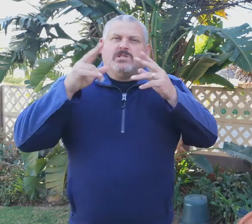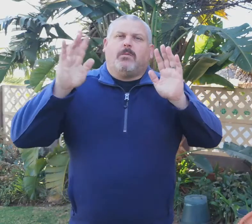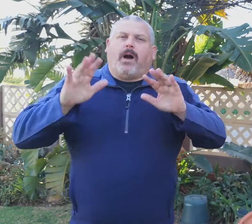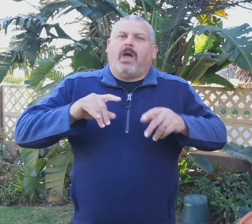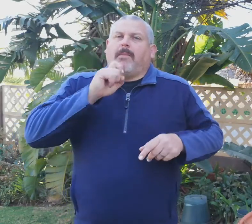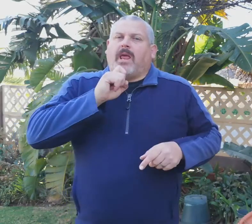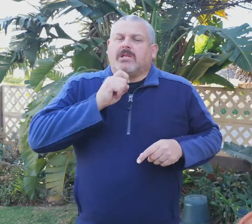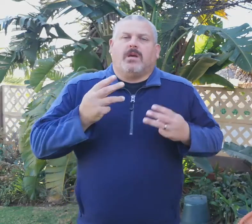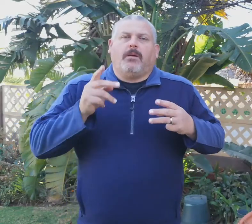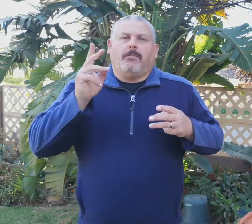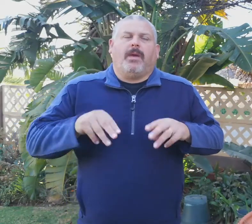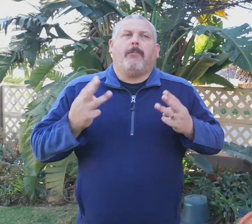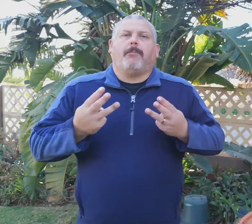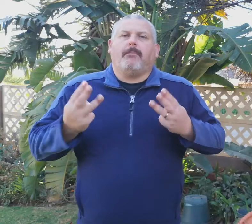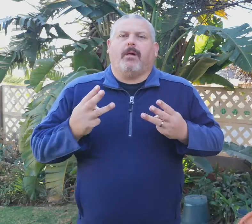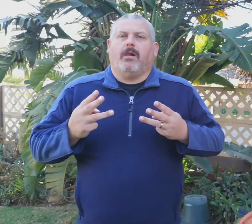Nie so baie mense, many people,